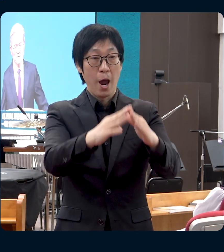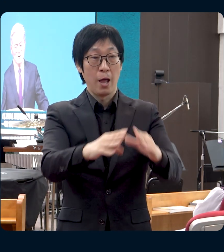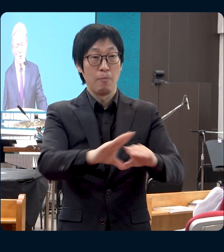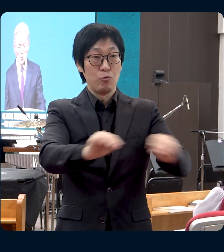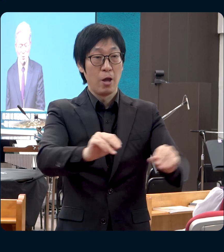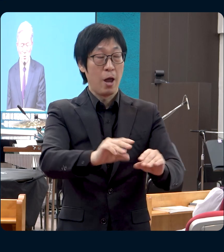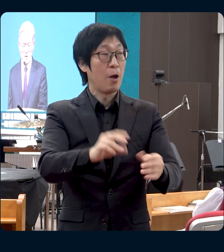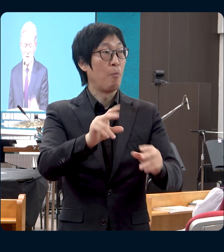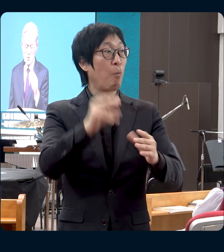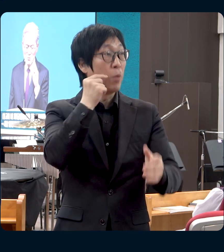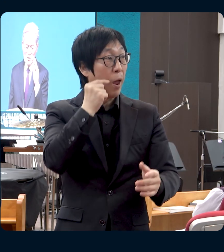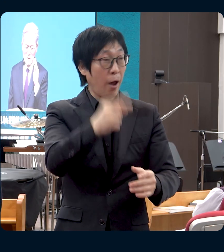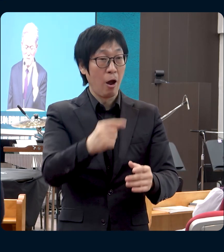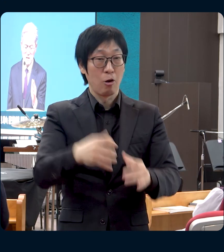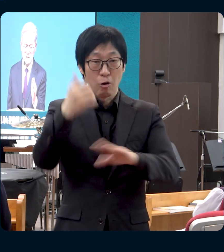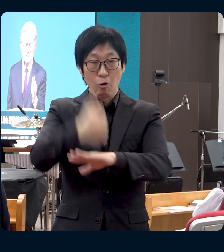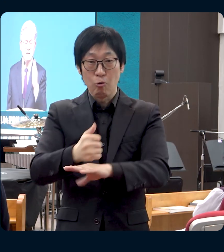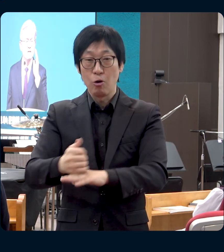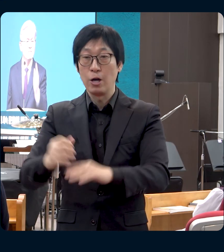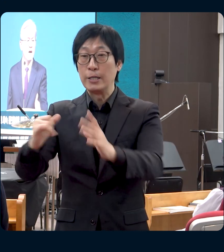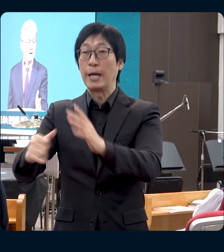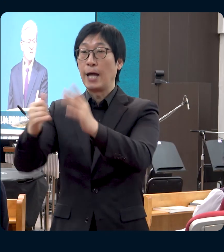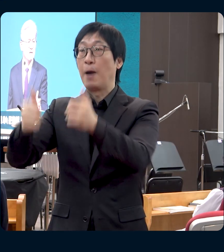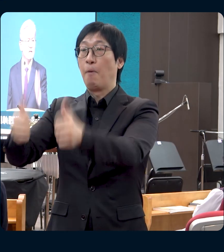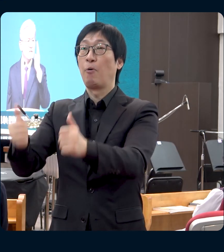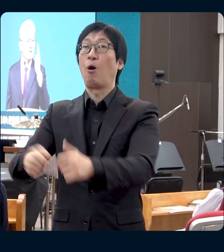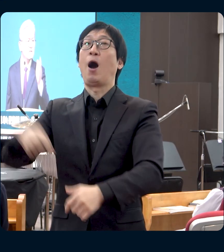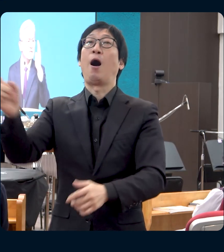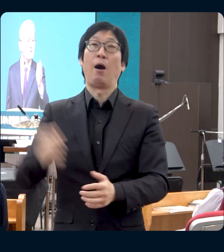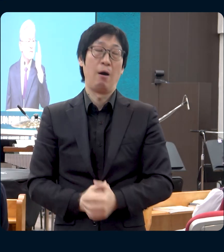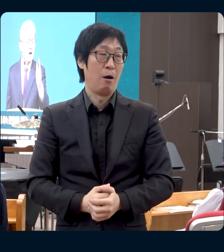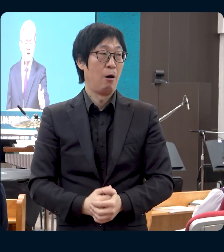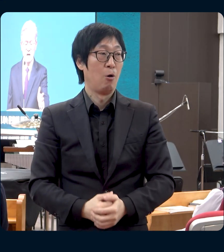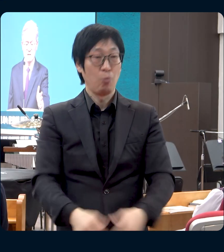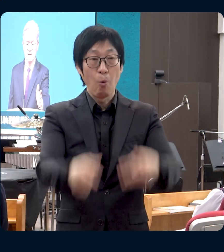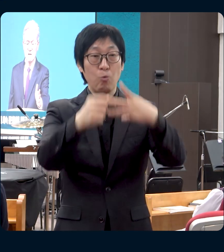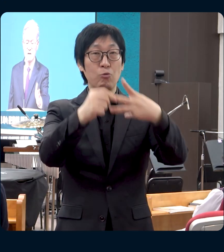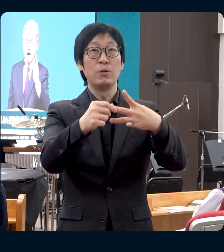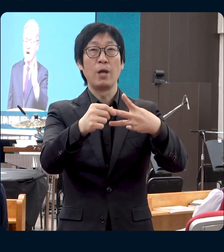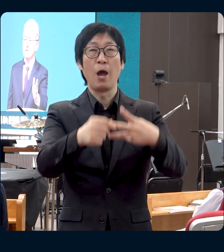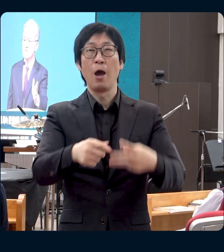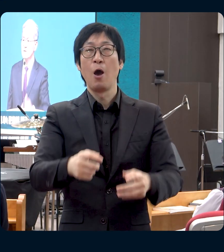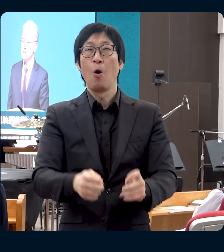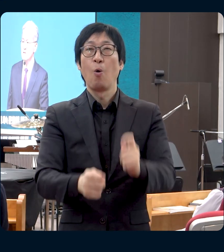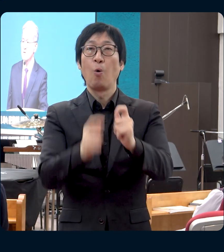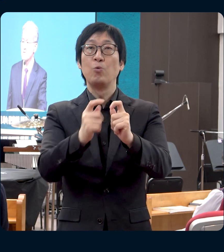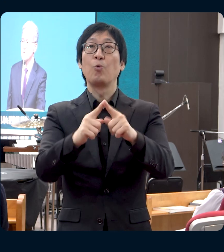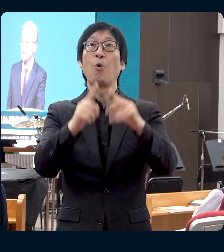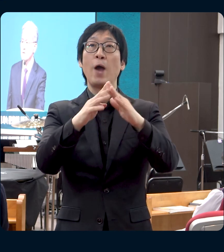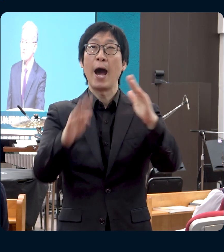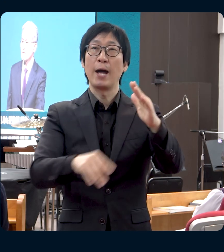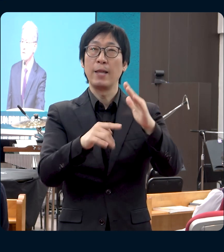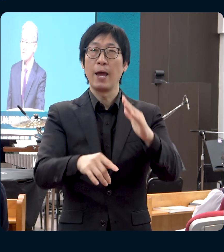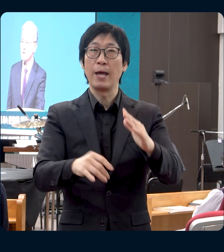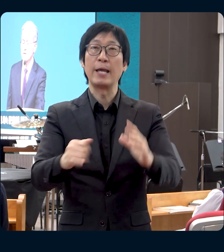그리고 고린도의 세속 문화에 빠진 음행, 근친상간, 간음 등등이